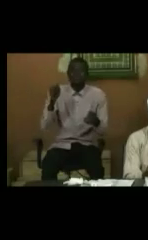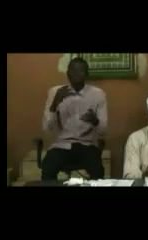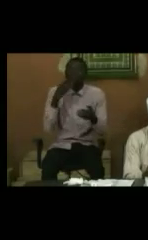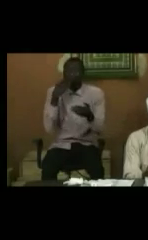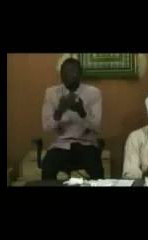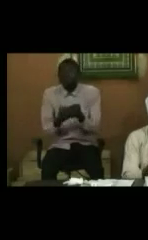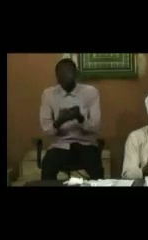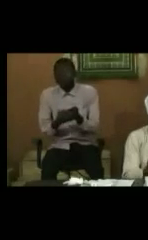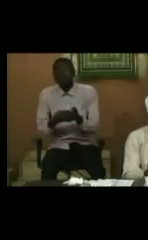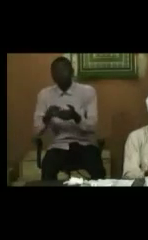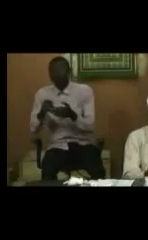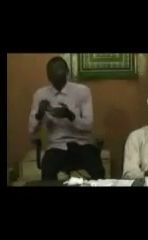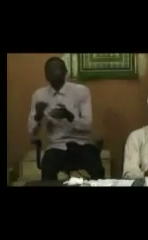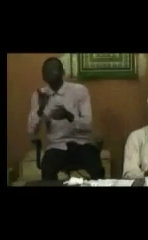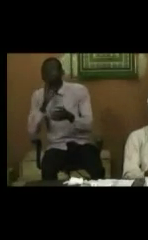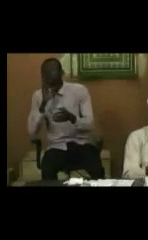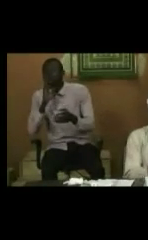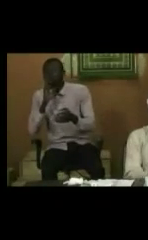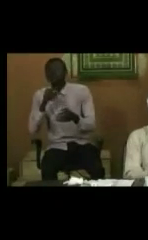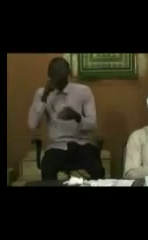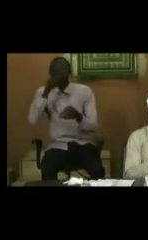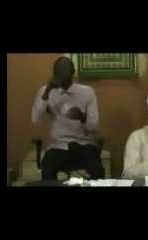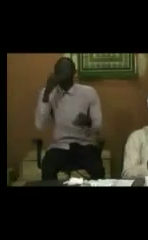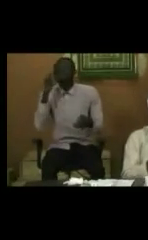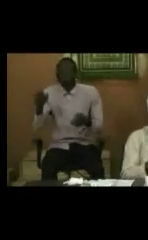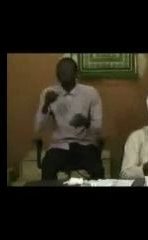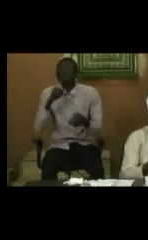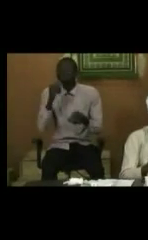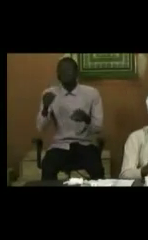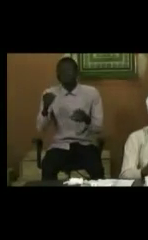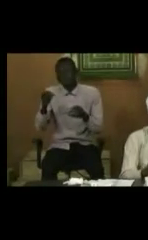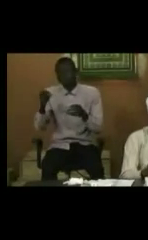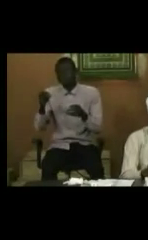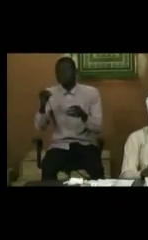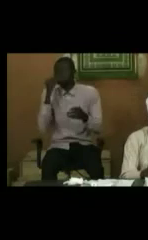ẹni tó wá rí nǹkan gbé fún ọ ẹlẹ́dẹ̀ ló gbé wá